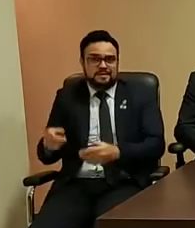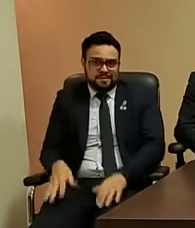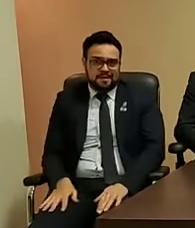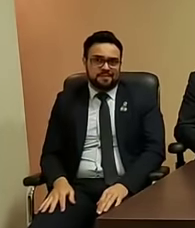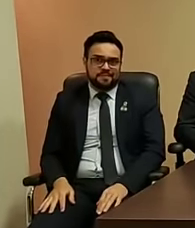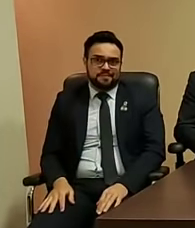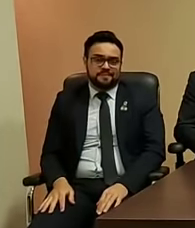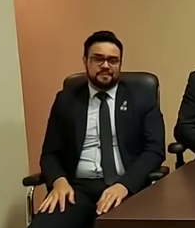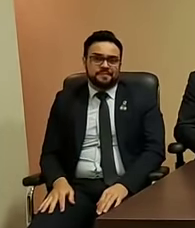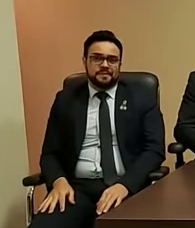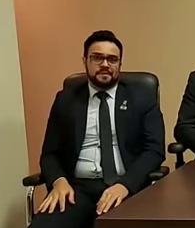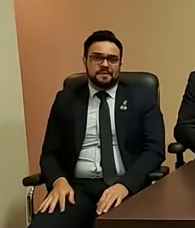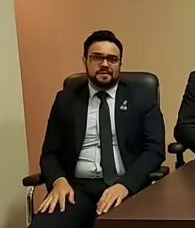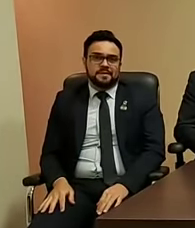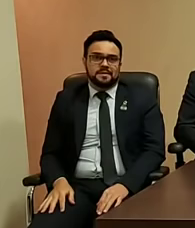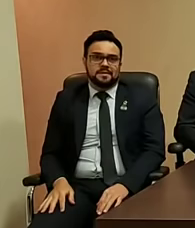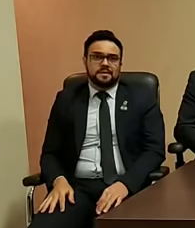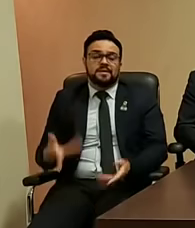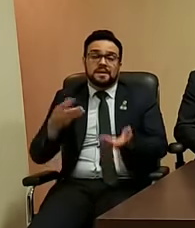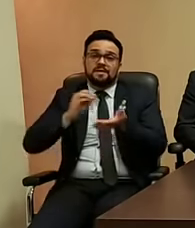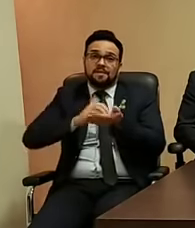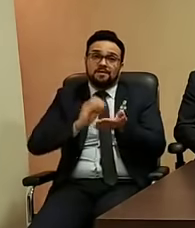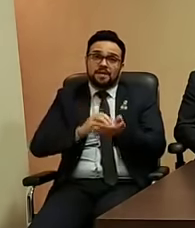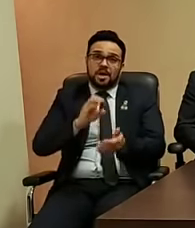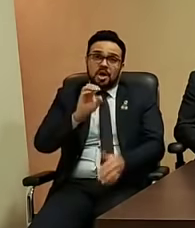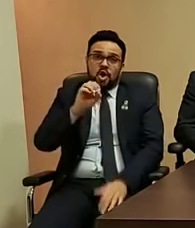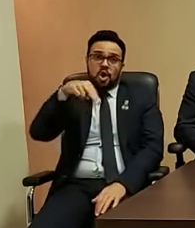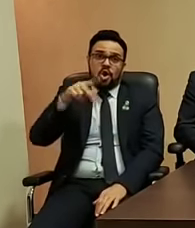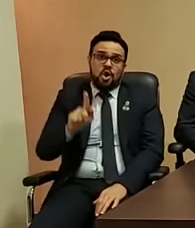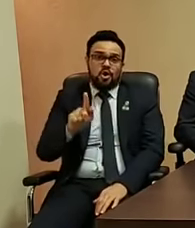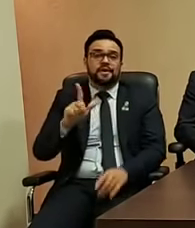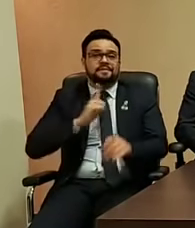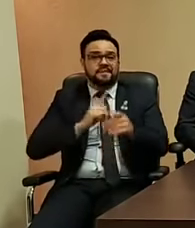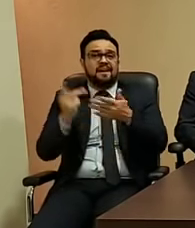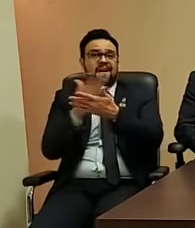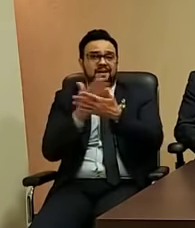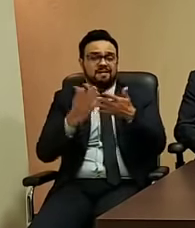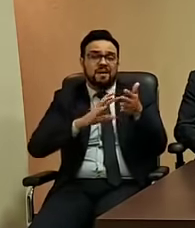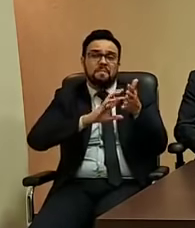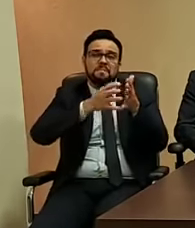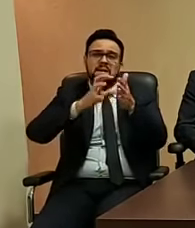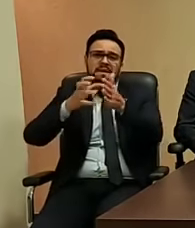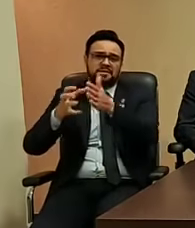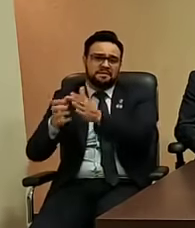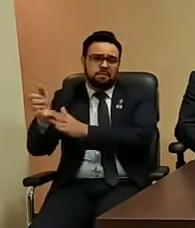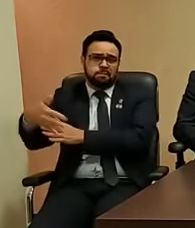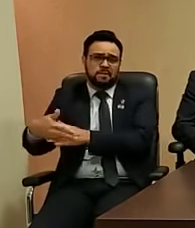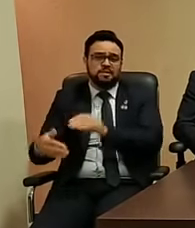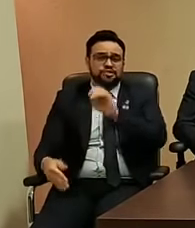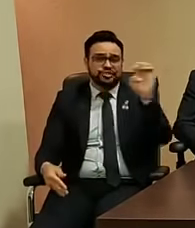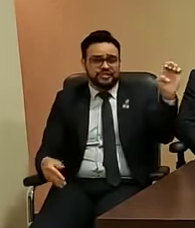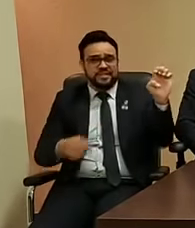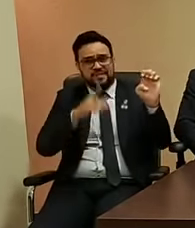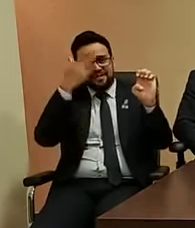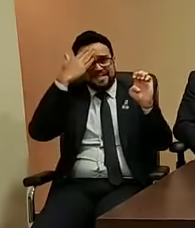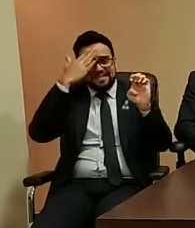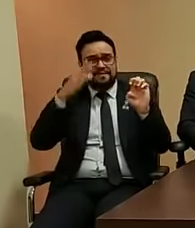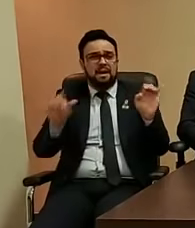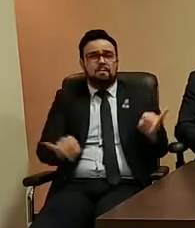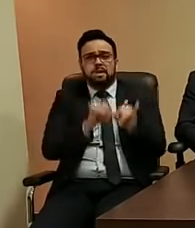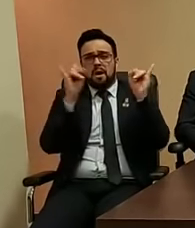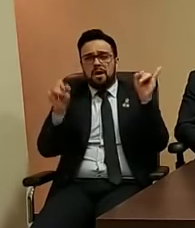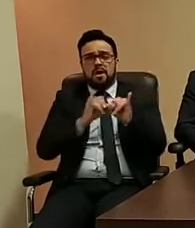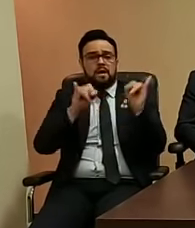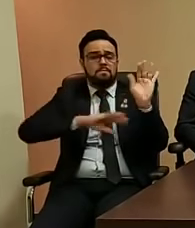faltar algumas ONGs, né? Esses partidecos que vocês conhecem de esquerda aí, que só faz a barbúrdia por